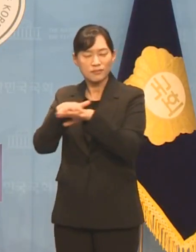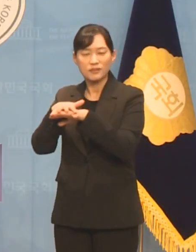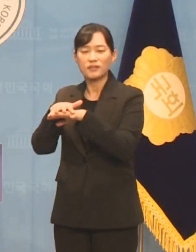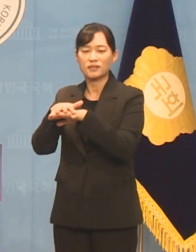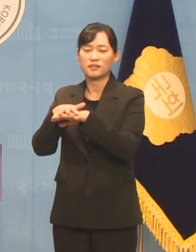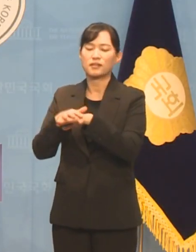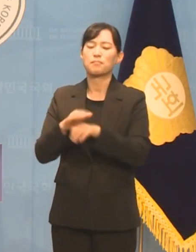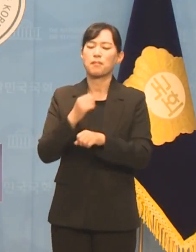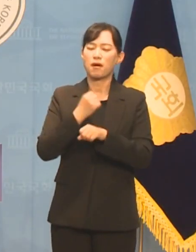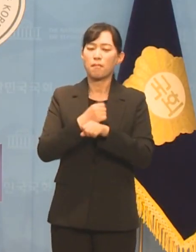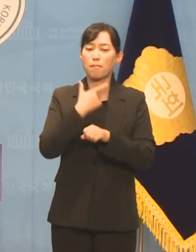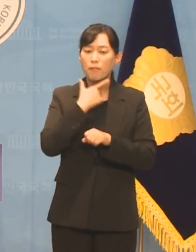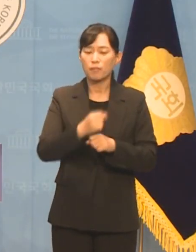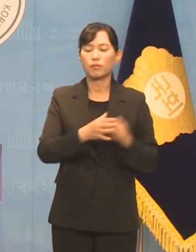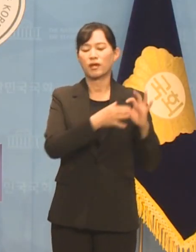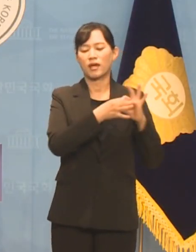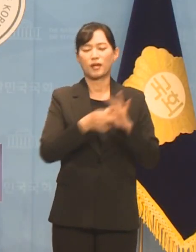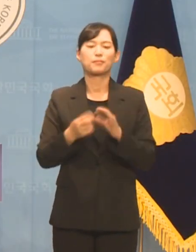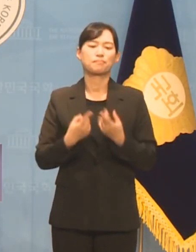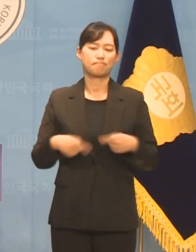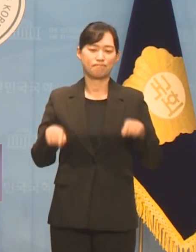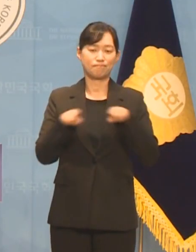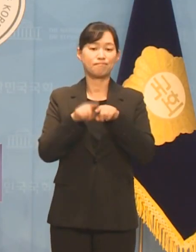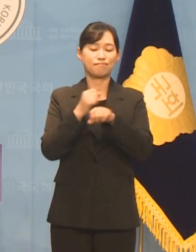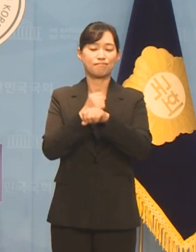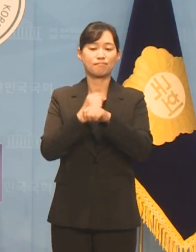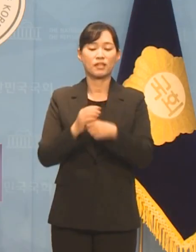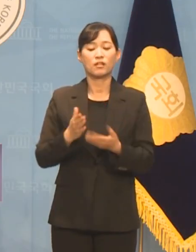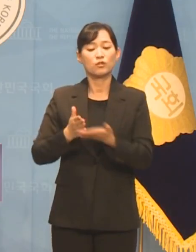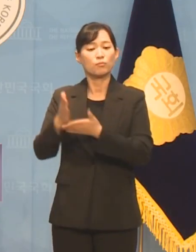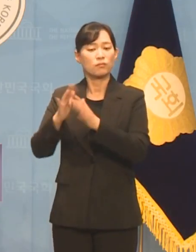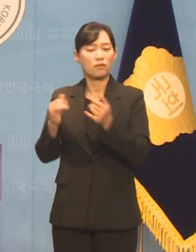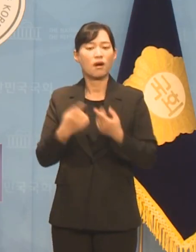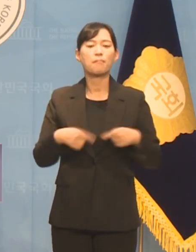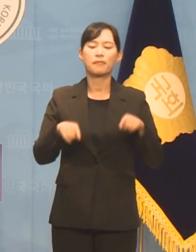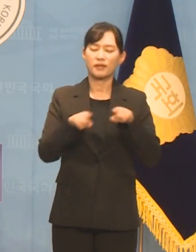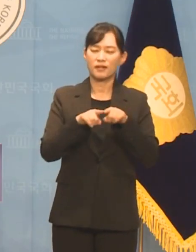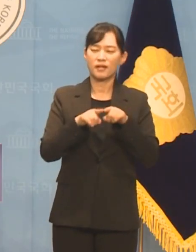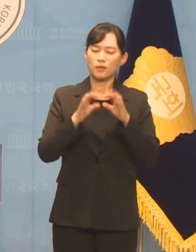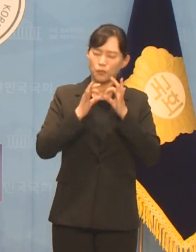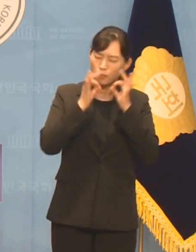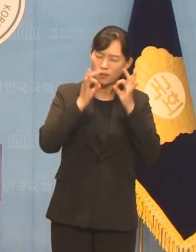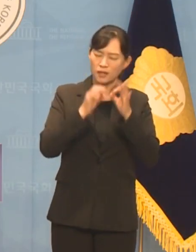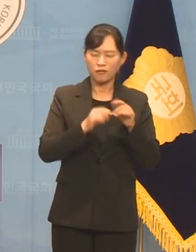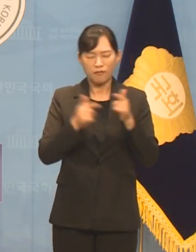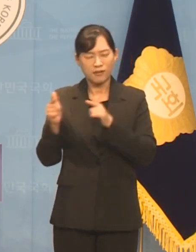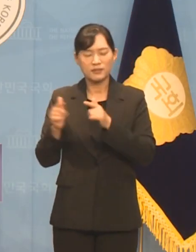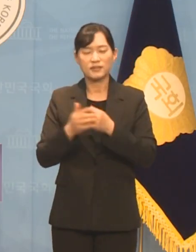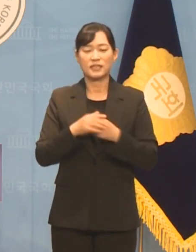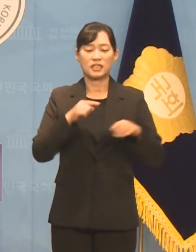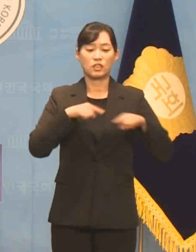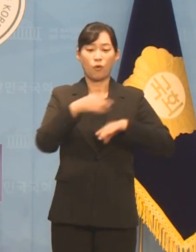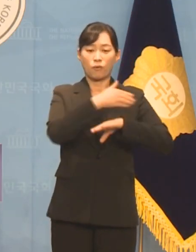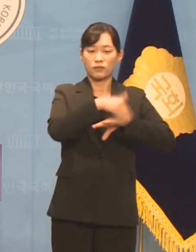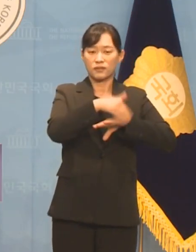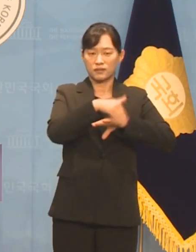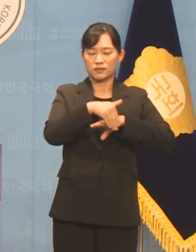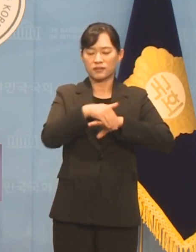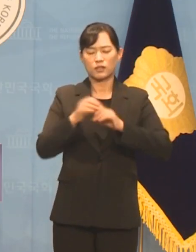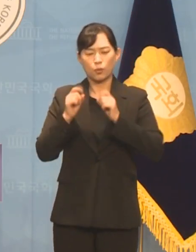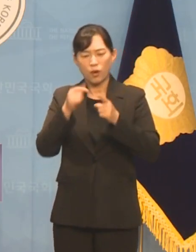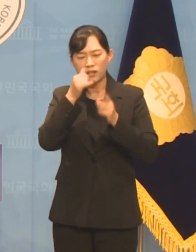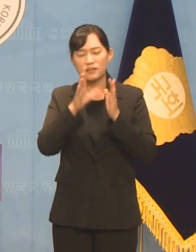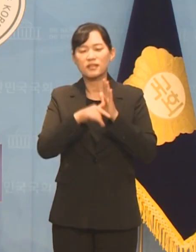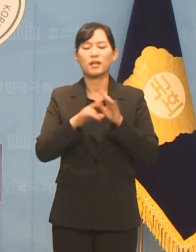싱크탱크를 지향하며 계속 함께할 것입니다. 전문가분들과 함께 다듬어온 저희 다양한 정책들을 기회가 있을 때마다